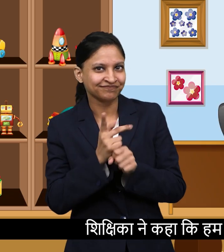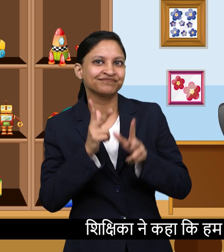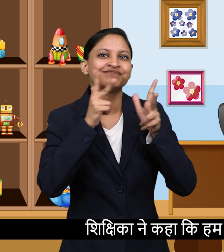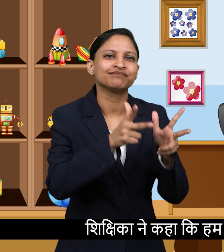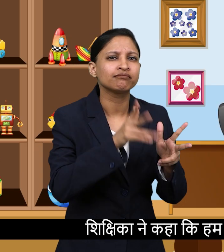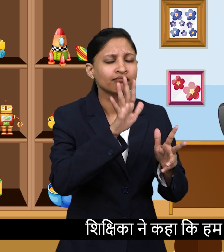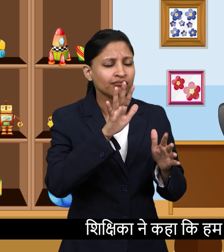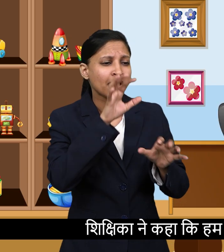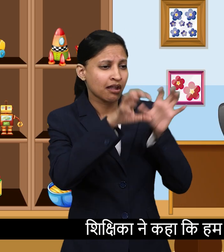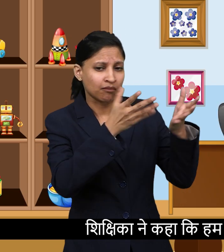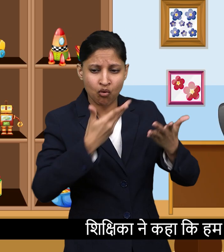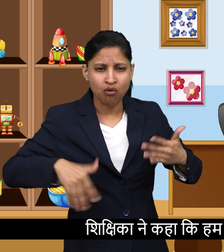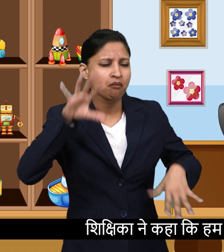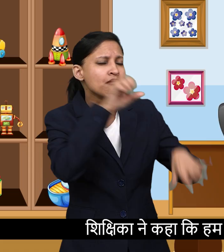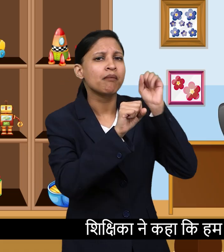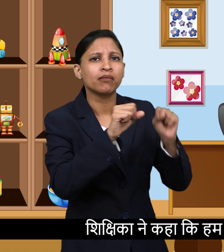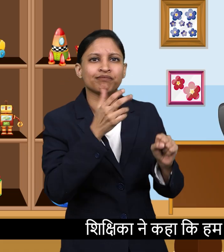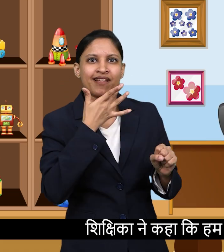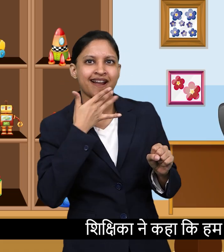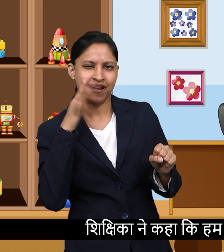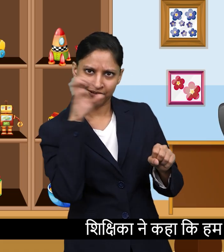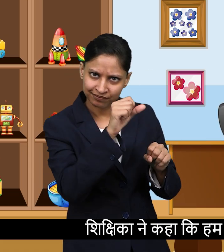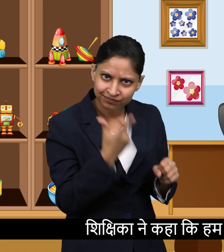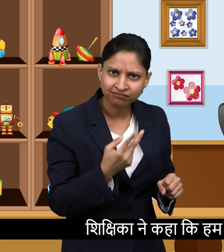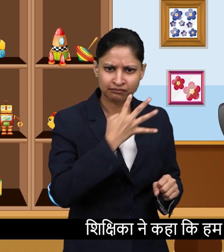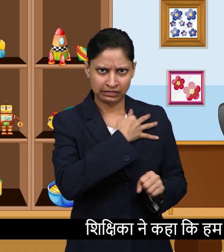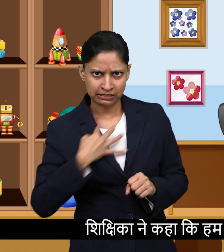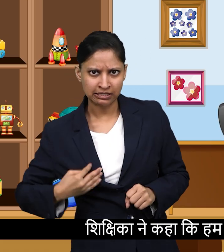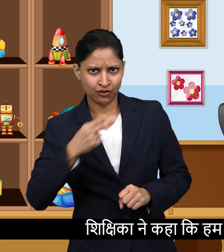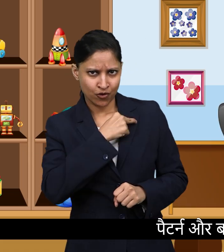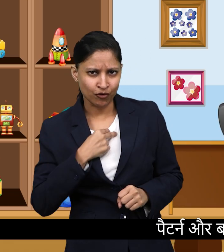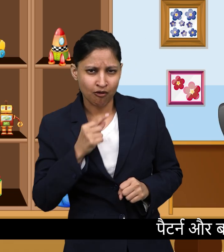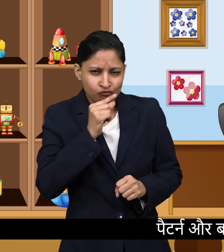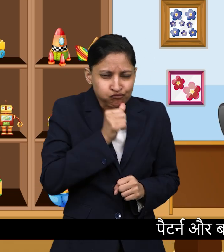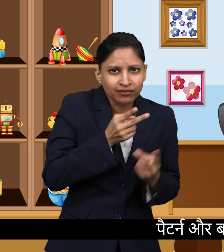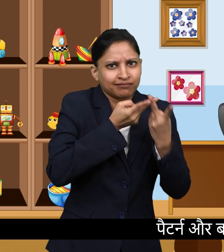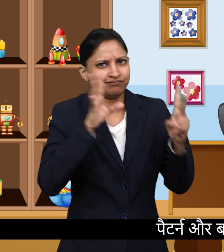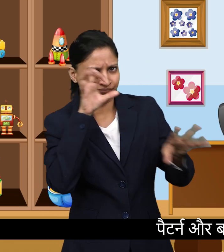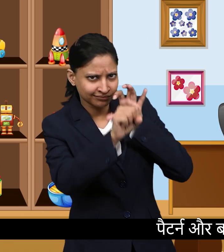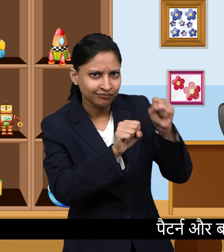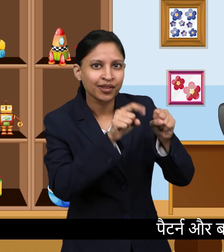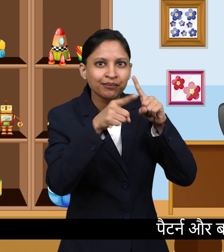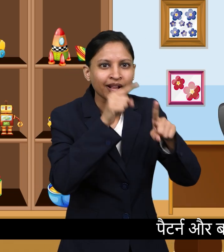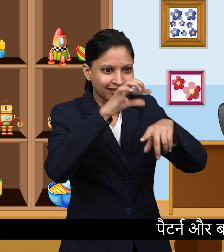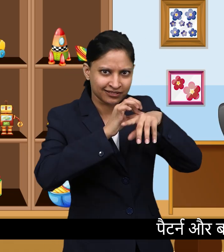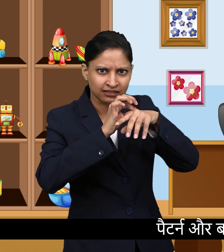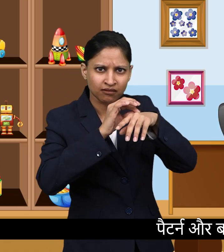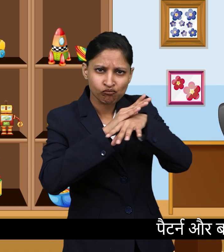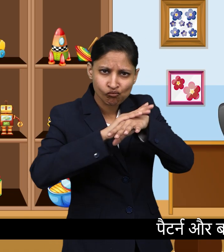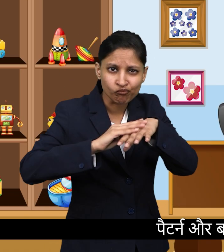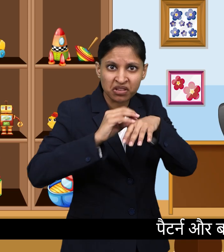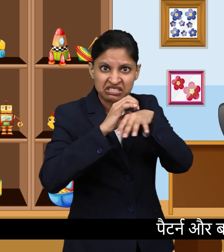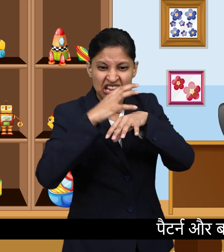शिक्षिका ने कहा कि हम जानवरों को उनकी त्वचा पर मौजूद बालों के रंग, पैटर्न और बनावट को देखकर पहचान सकते